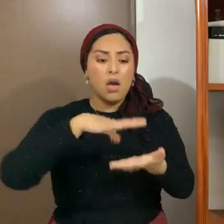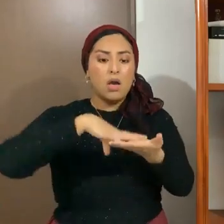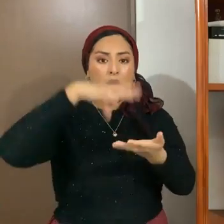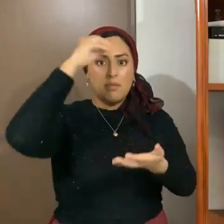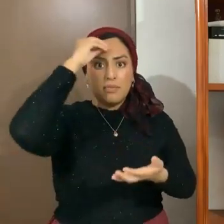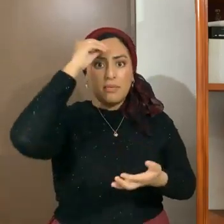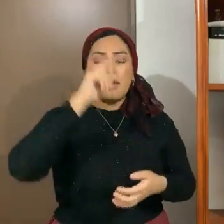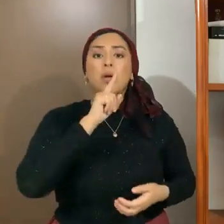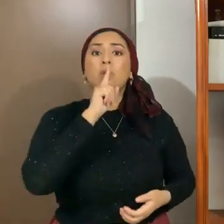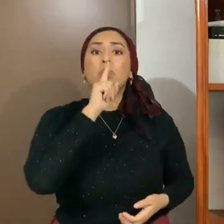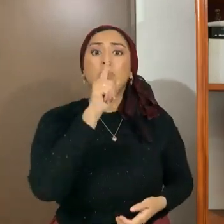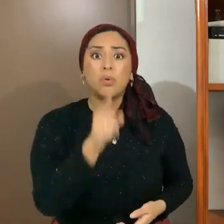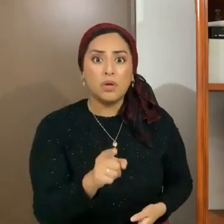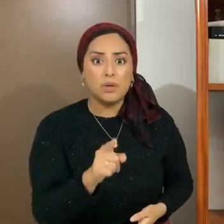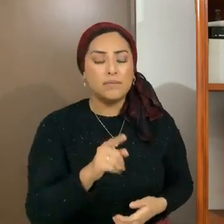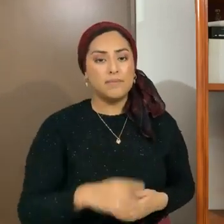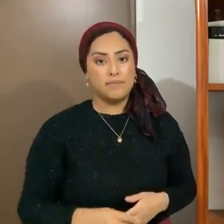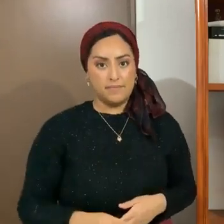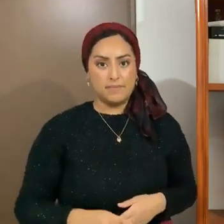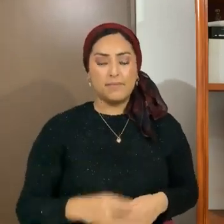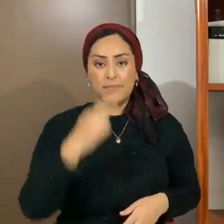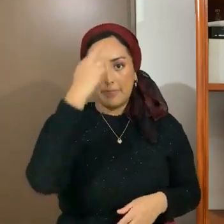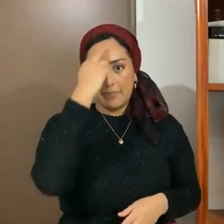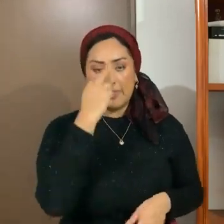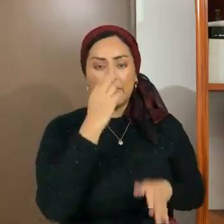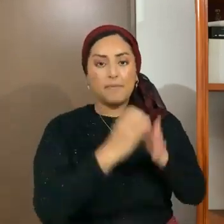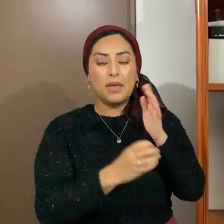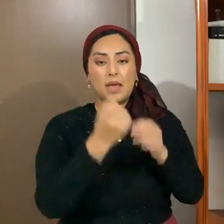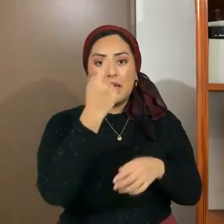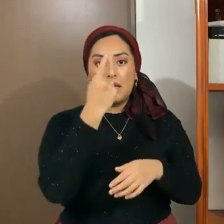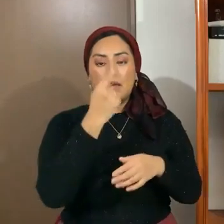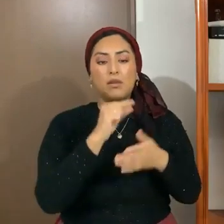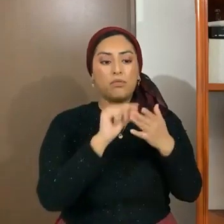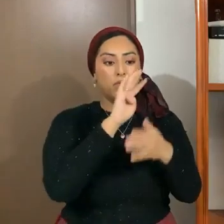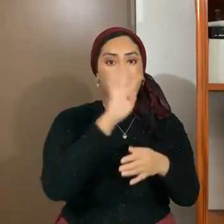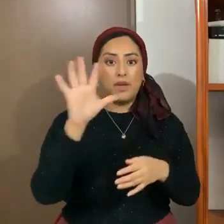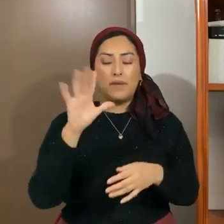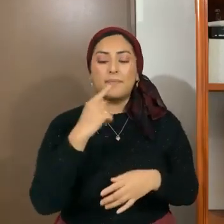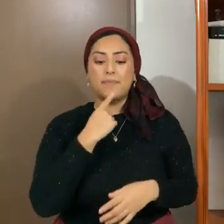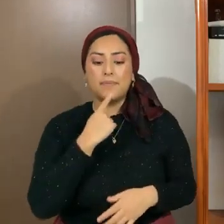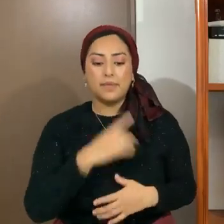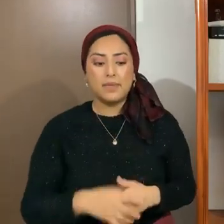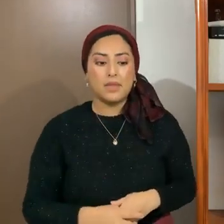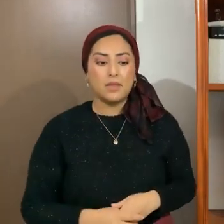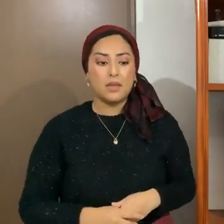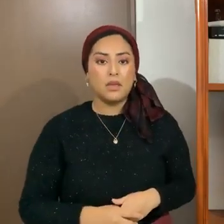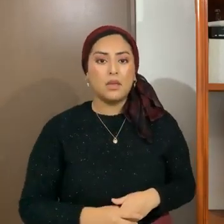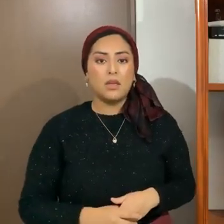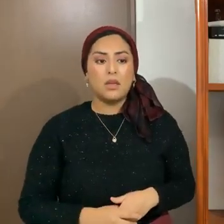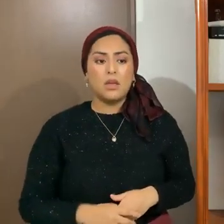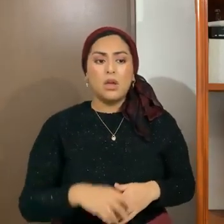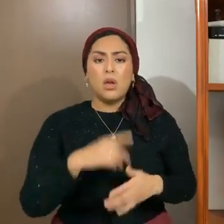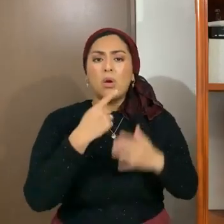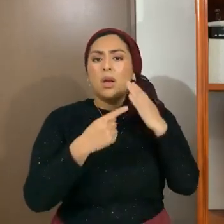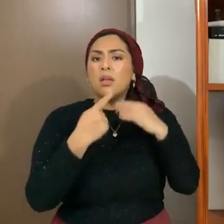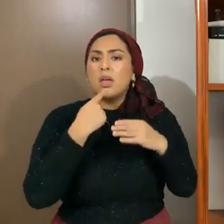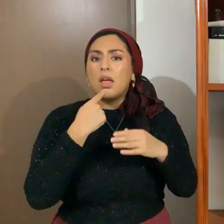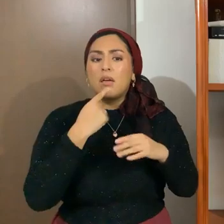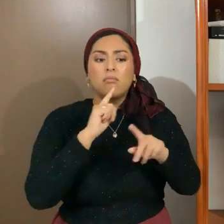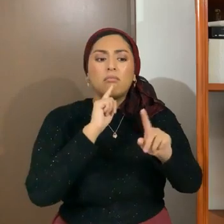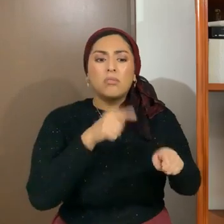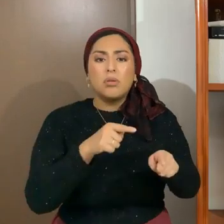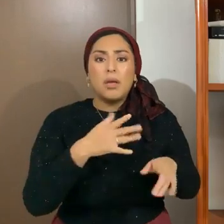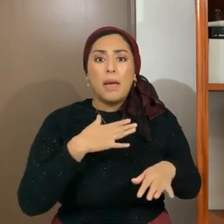aprendas, amado Ah. Muy bien, sí. Romanos 11, 4 y 5 dice, pero ¿qué le dice la divina respuesta? Me